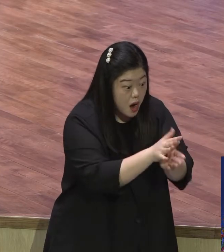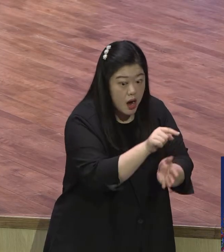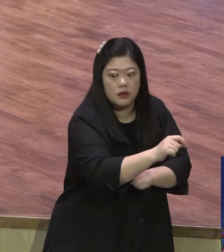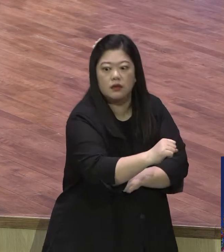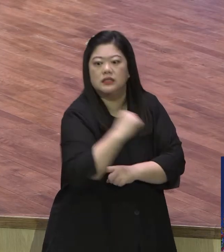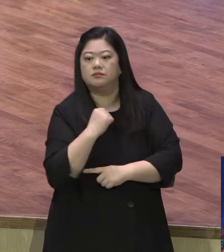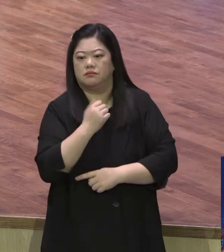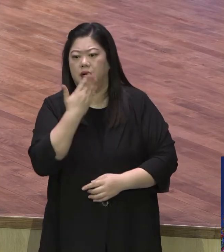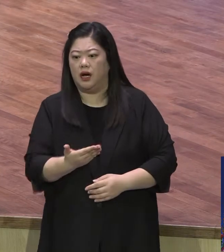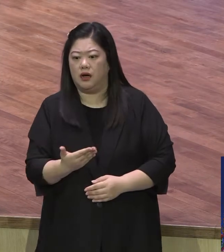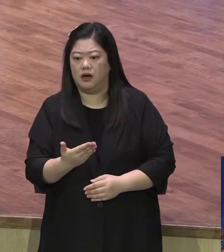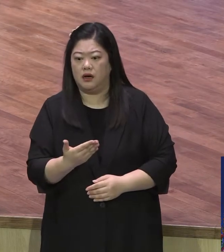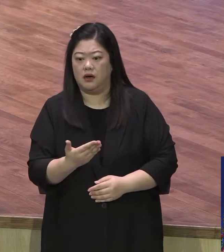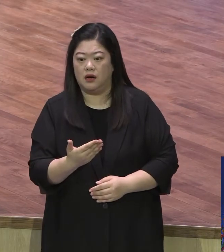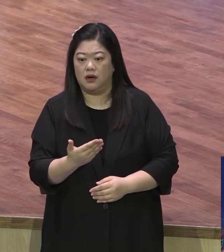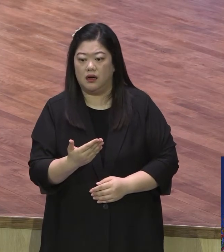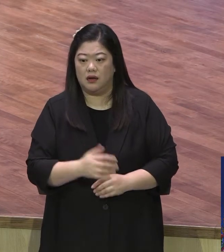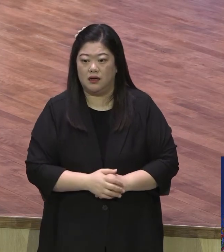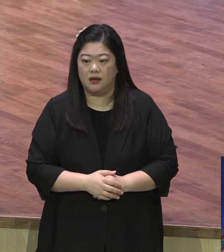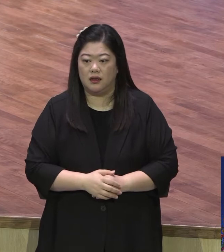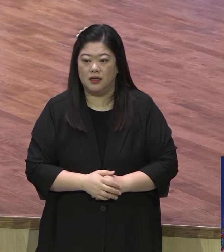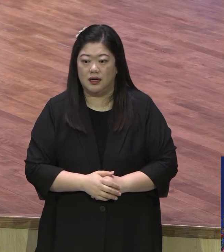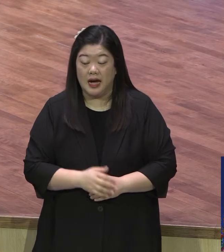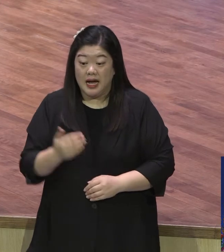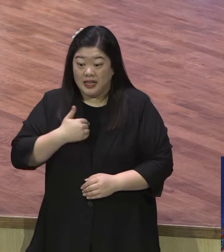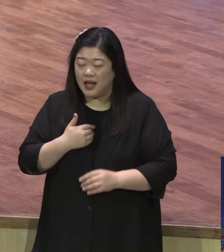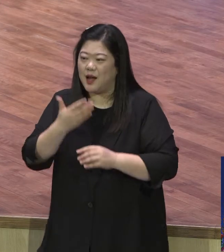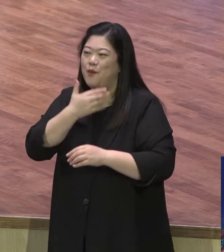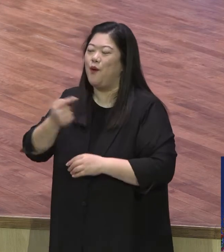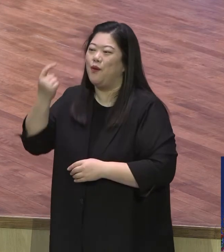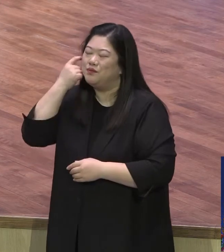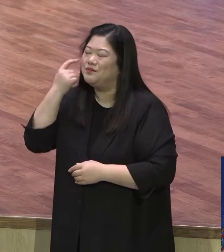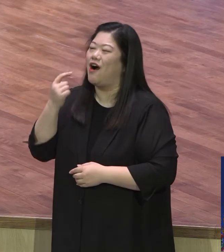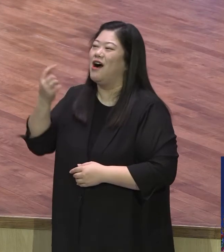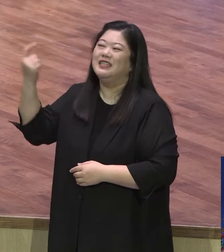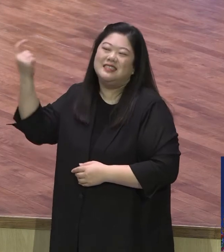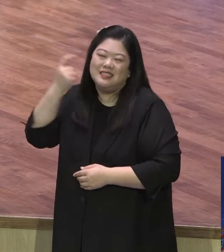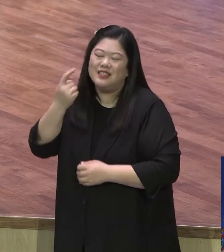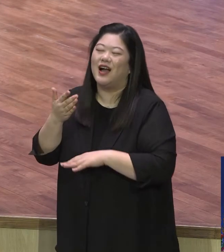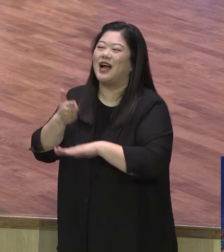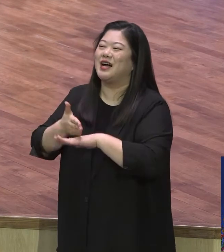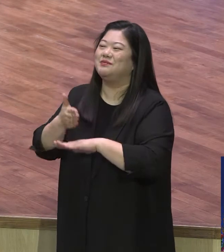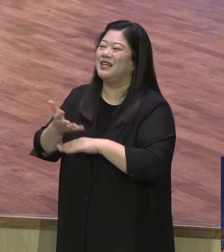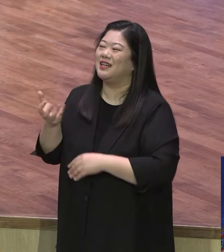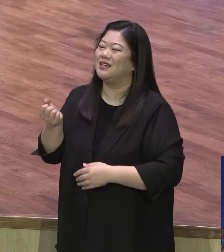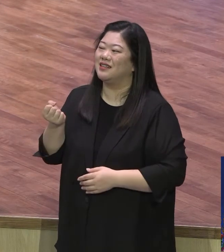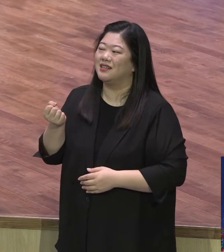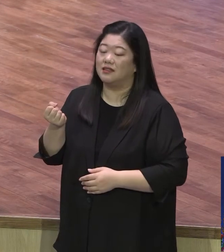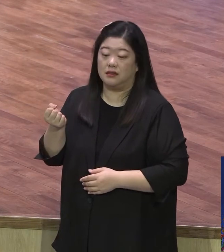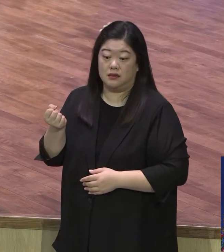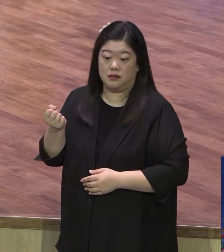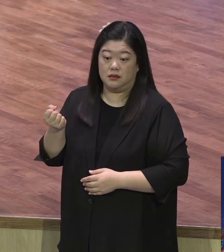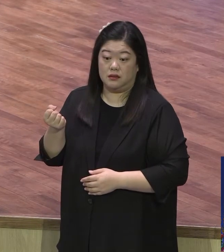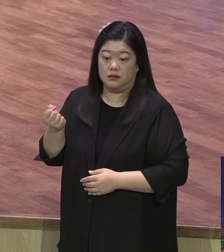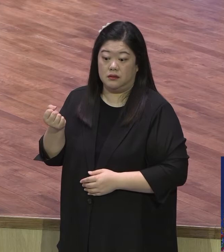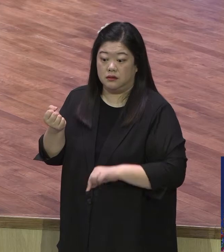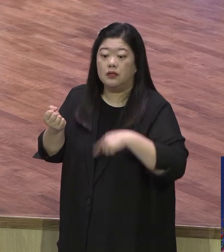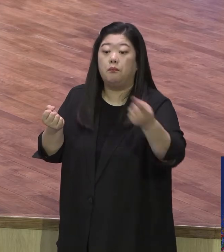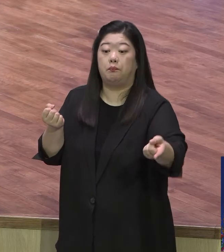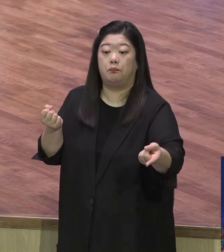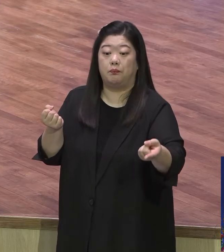딴소리 안 합니다 그래야 전도 성교 한번 가서 벌렁벌렁 띕니다 현장도 없고 간춤이 없는데 무슨 성교 누가 가슴이